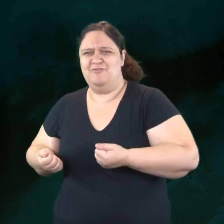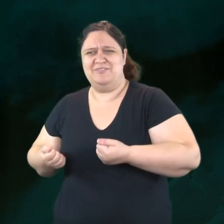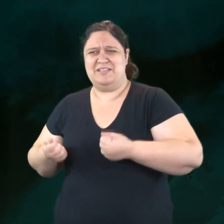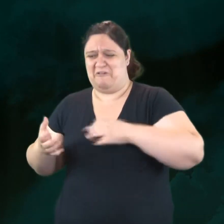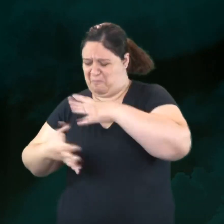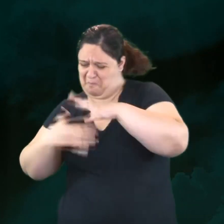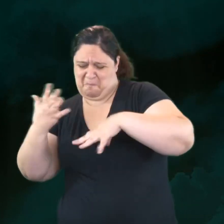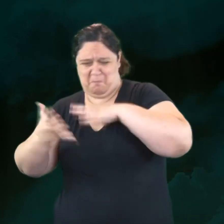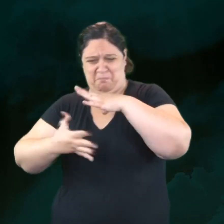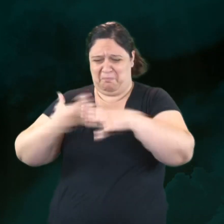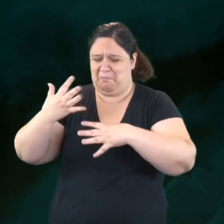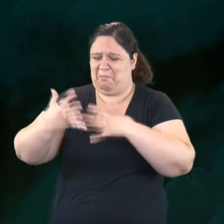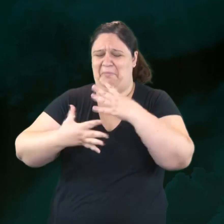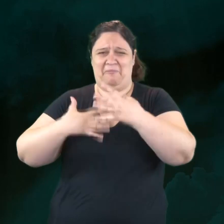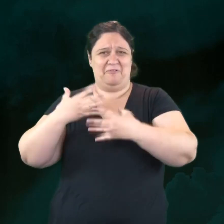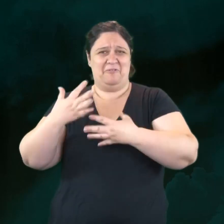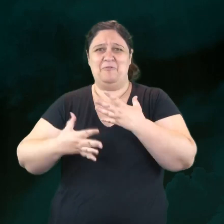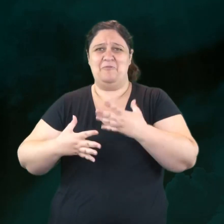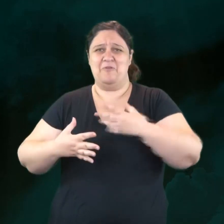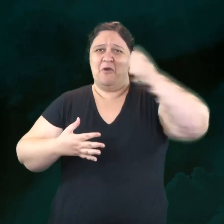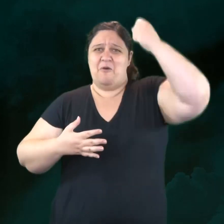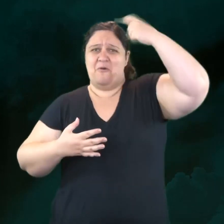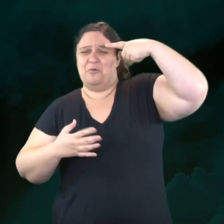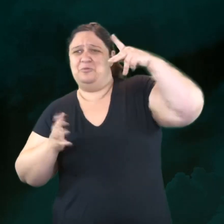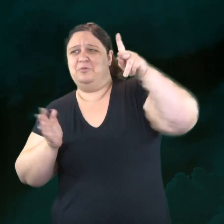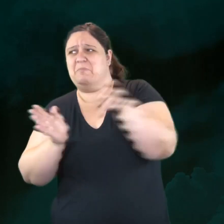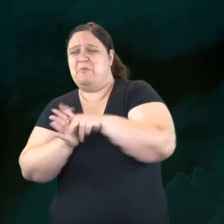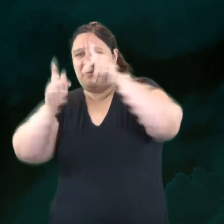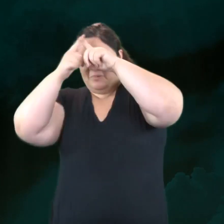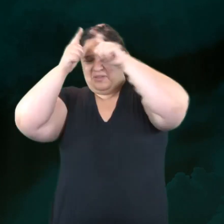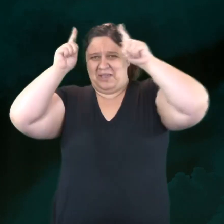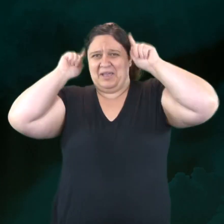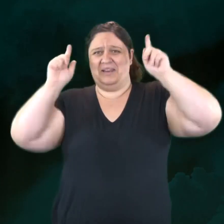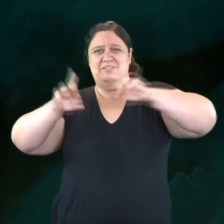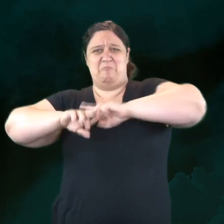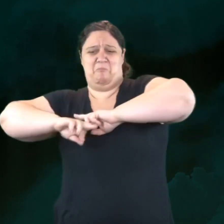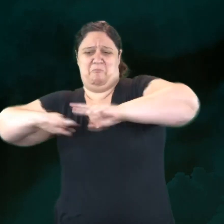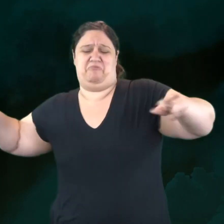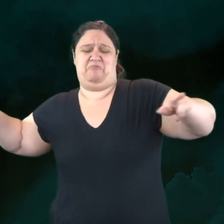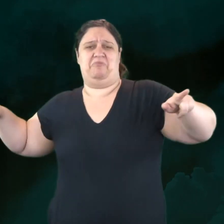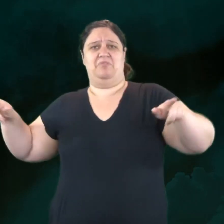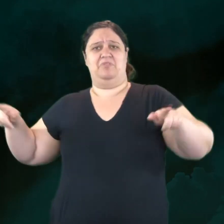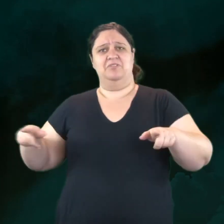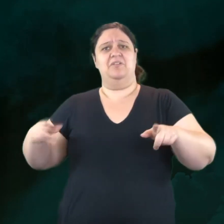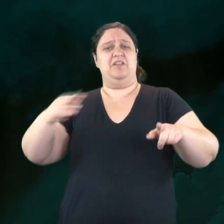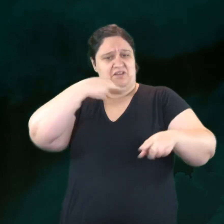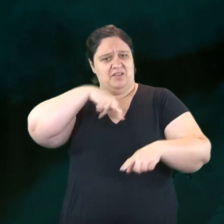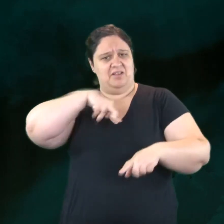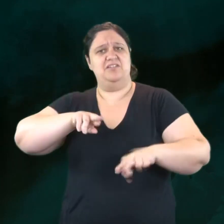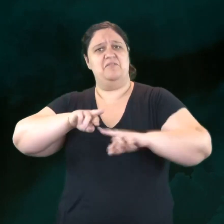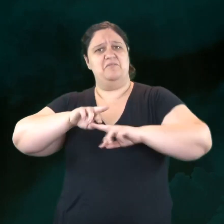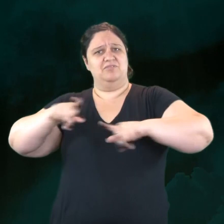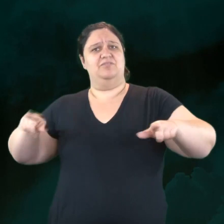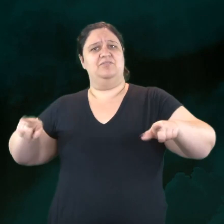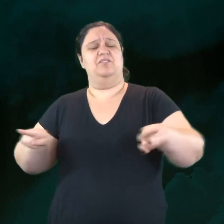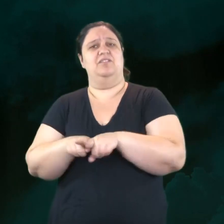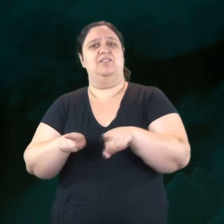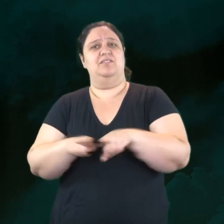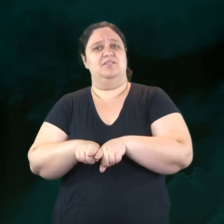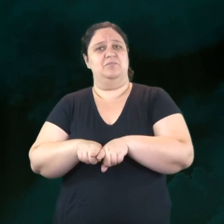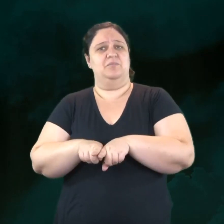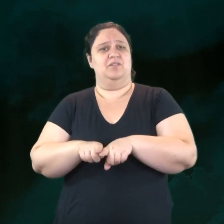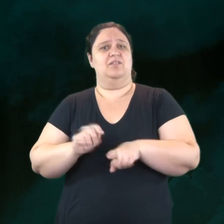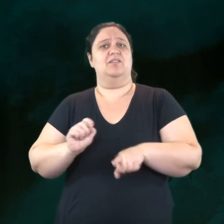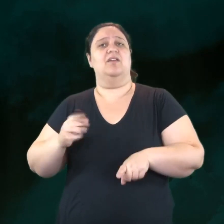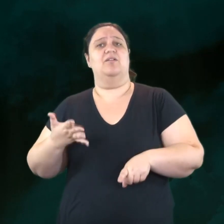tudo, transtornando a cultura, no ambiente da cultura em que eles viviam, e também da religião. Quer dizer, isso vem